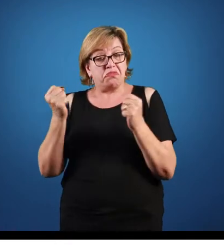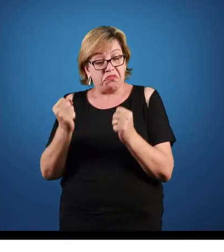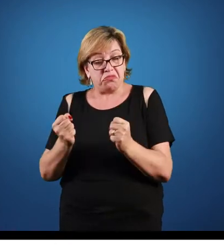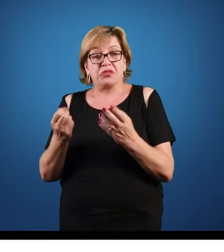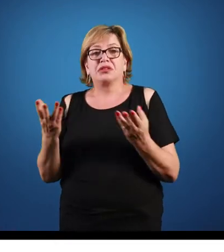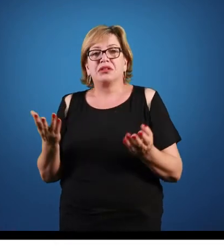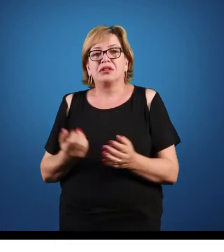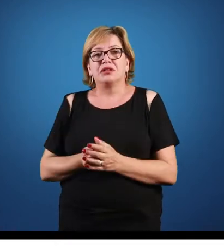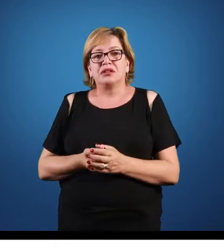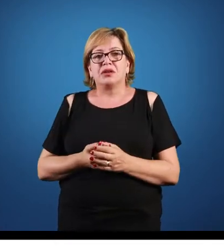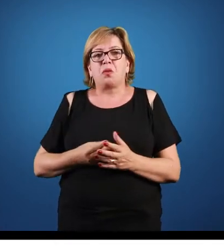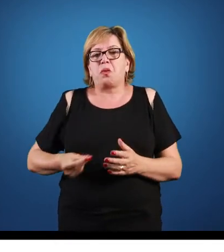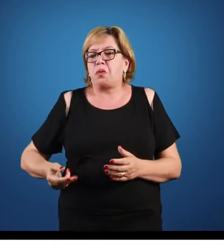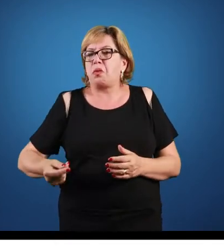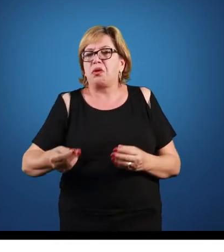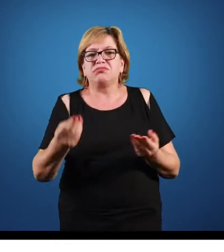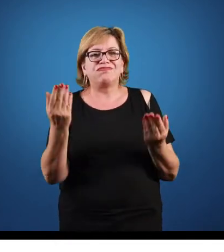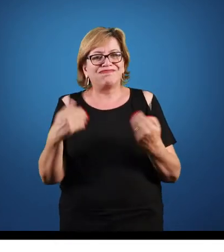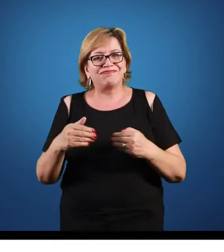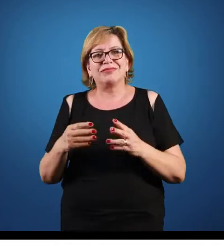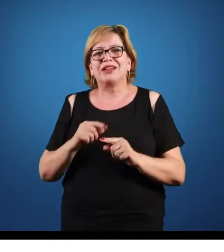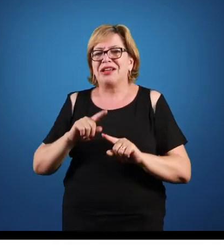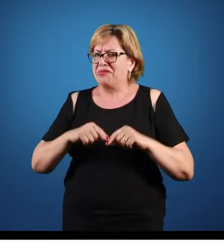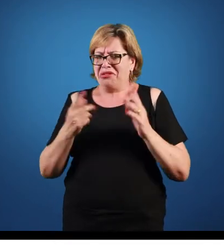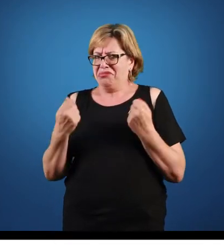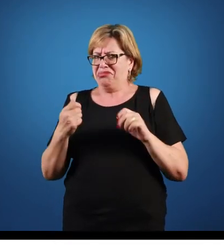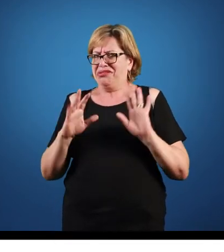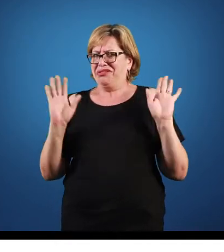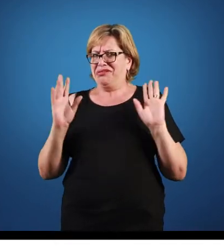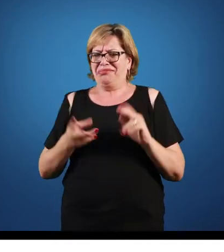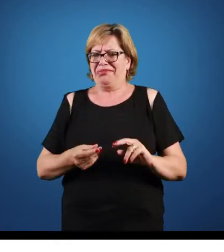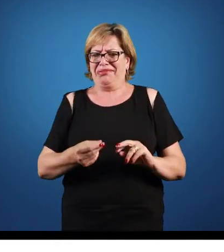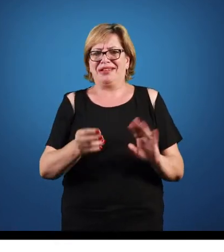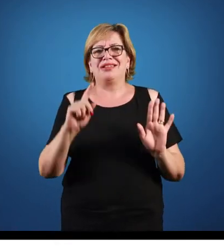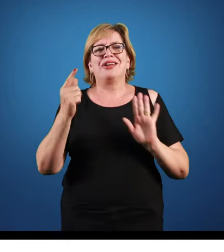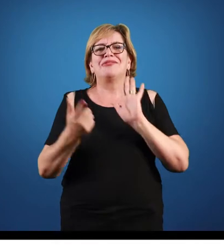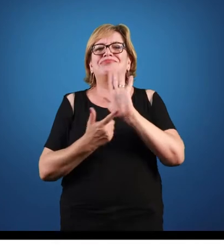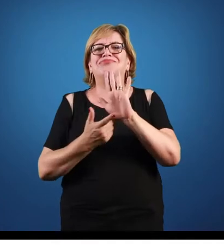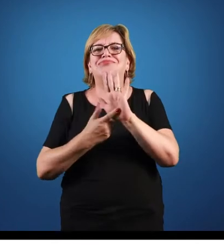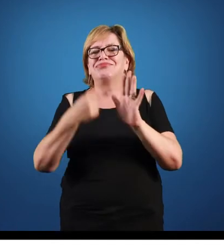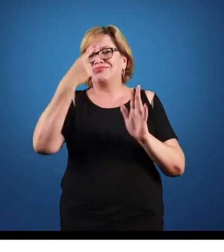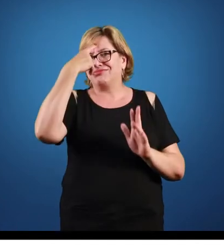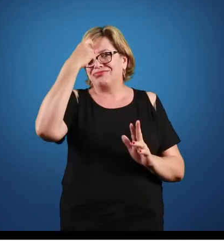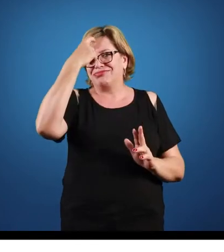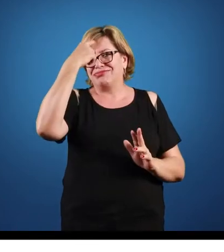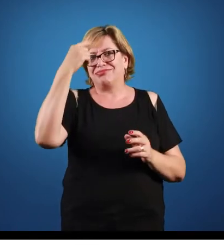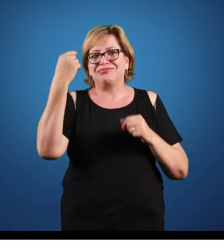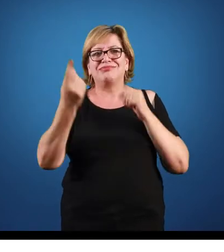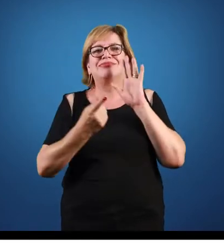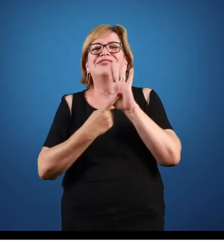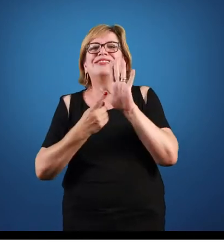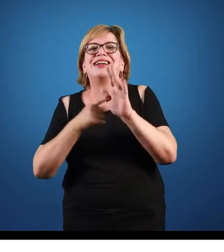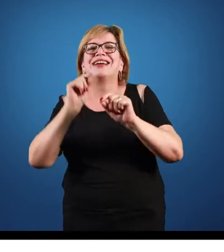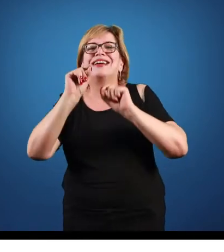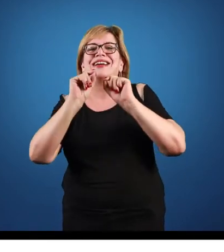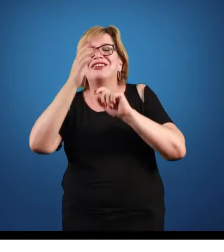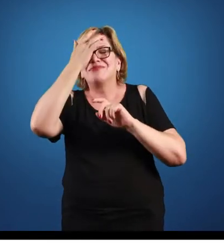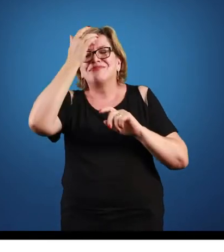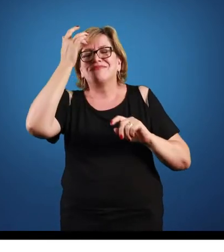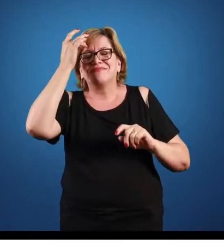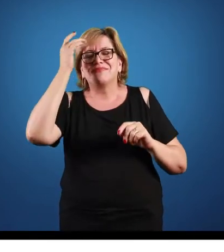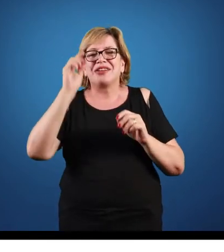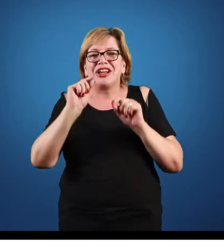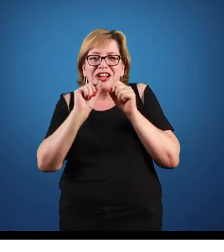nosso e durabilidade do boné mas a gente não precisa de um segundo a ideia que era só trazer o artista né que monta os bonecos para vocês